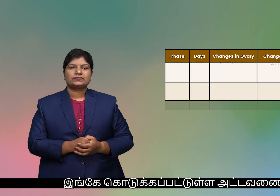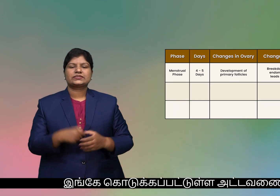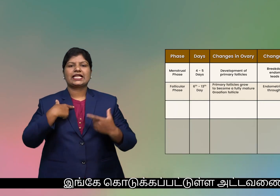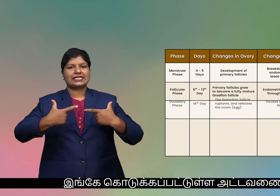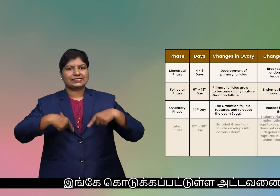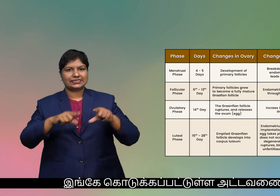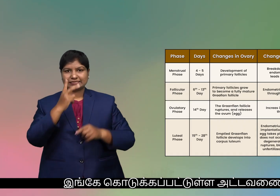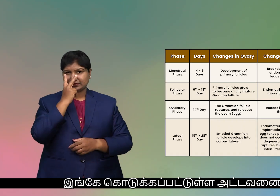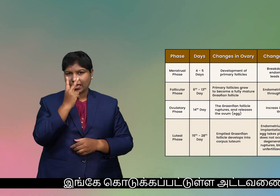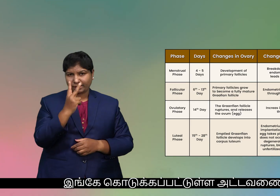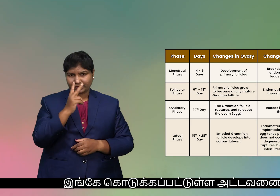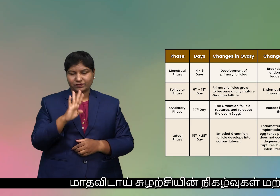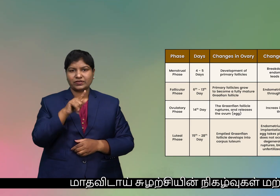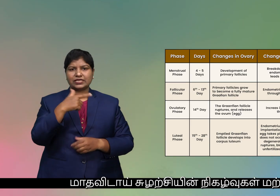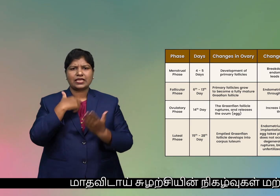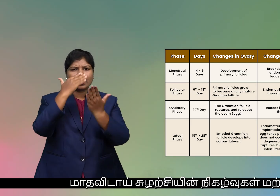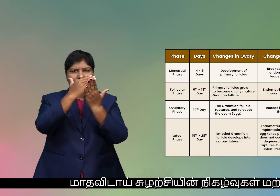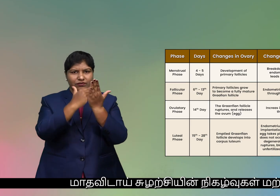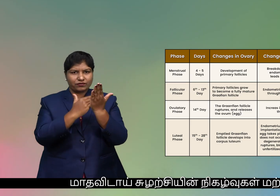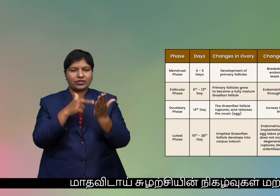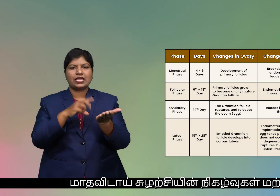இங்கே கொடுக்கப்பட்டுள்ள அட்டவணையில்